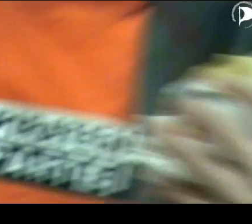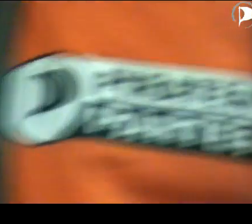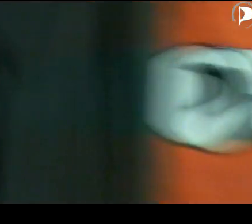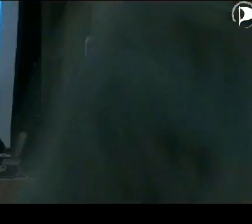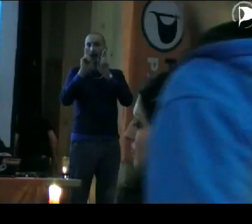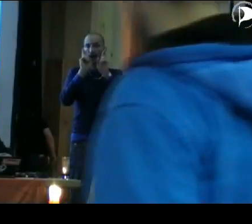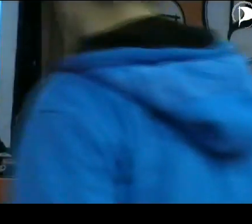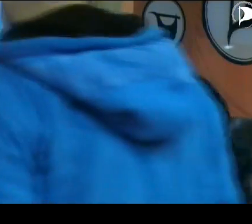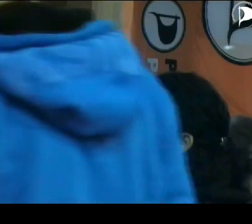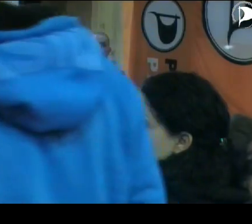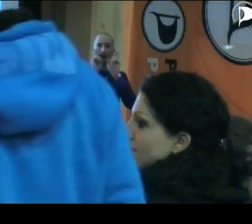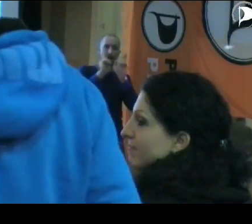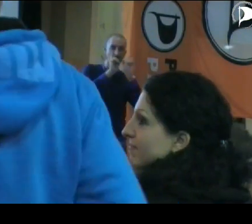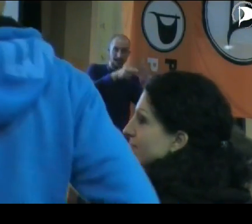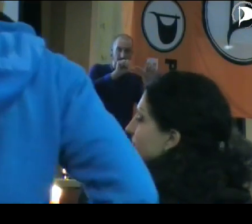so